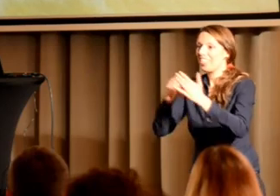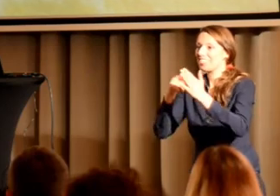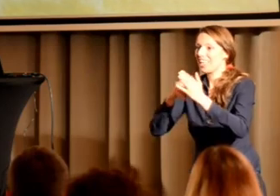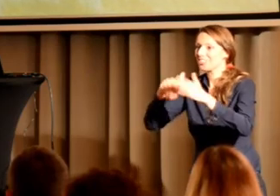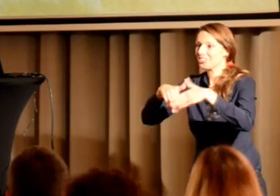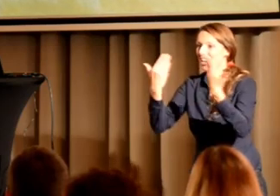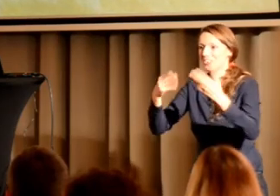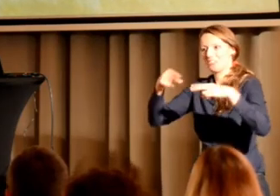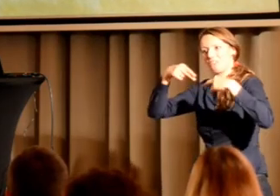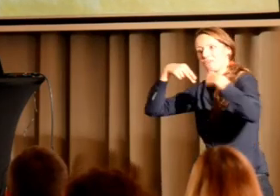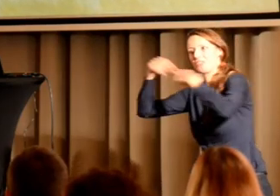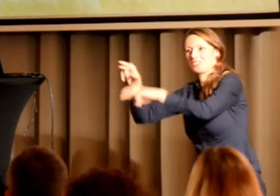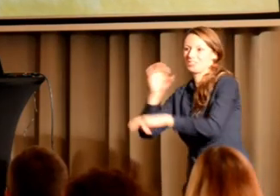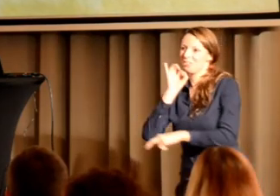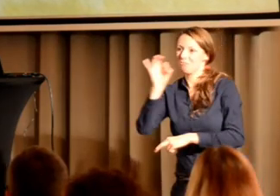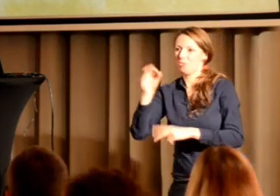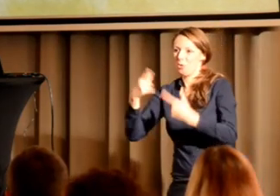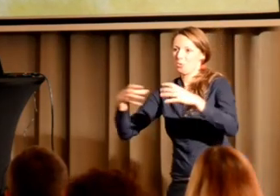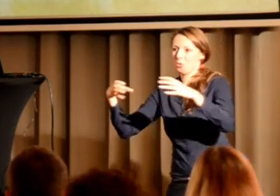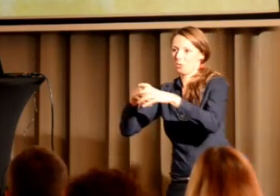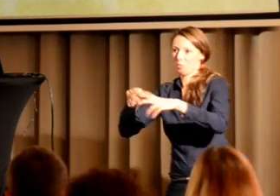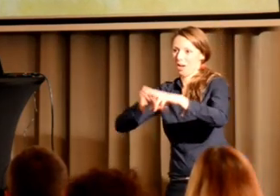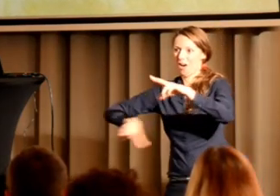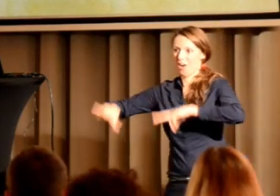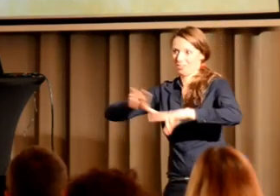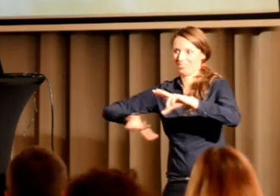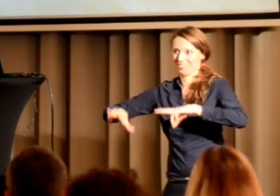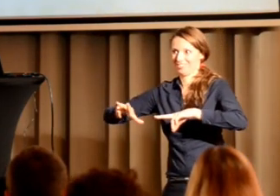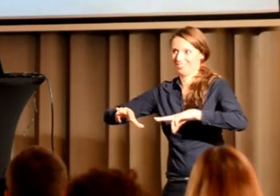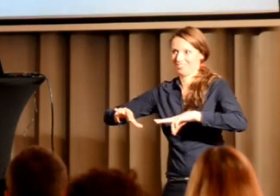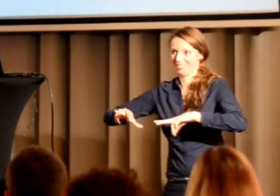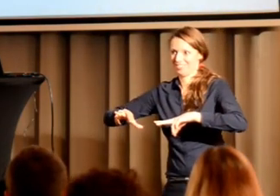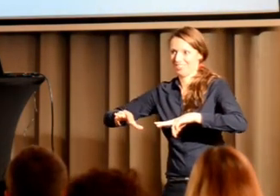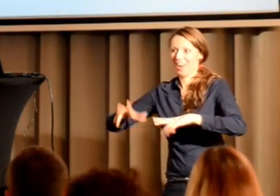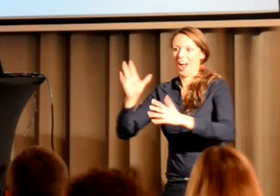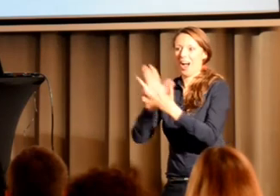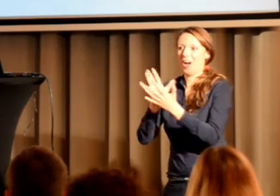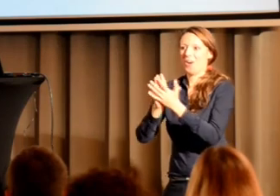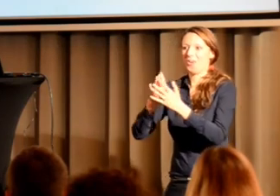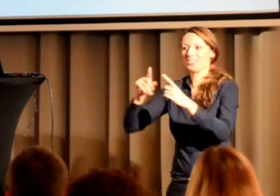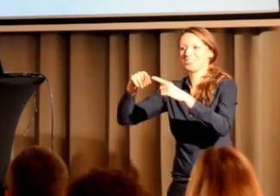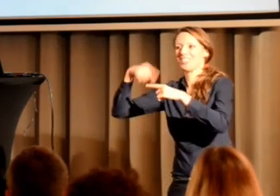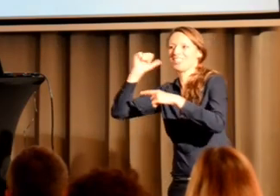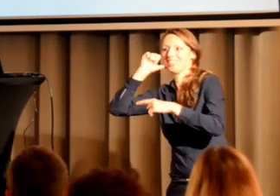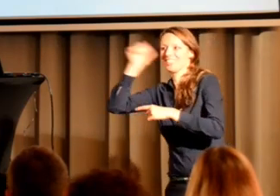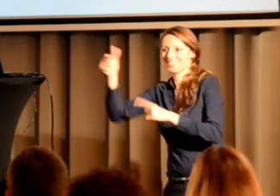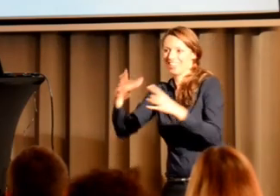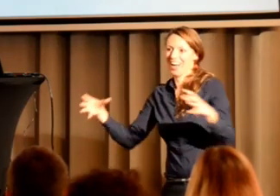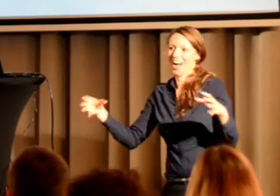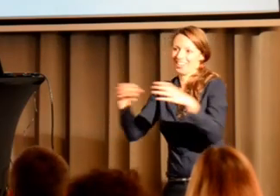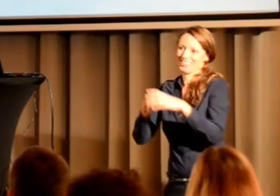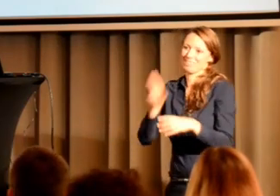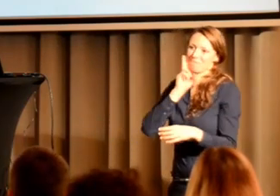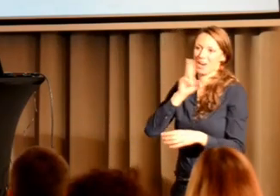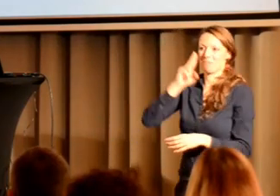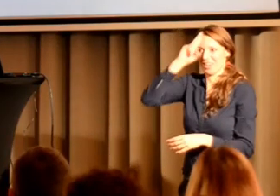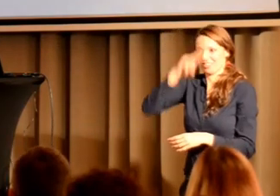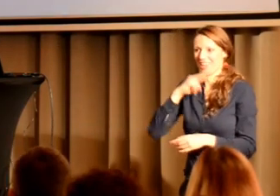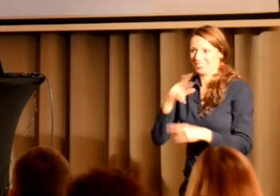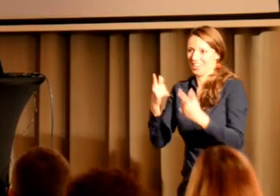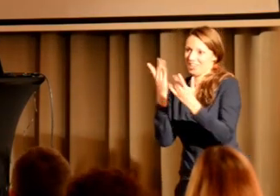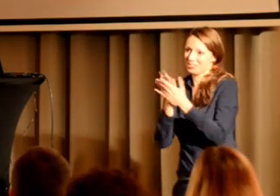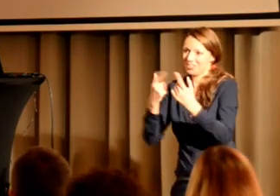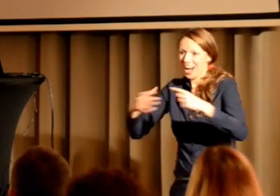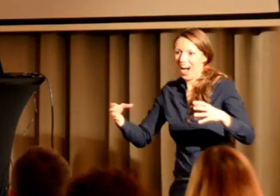wrócił do swojej grupy rodzinnej. Wspólnie do następnego dnia już były z matką i z ojcem i